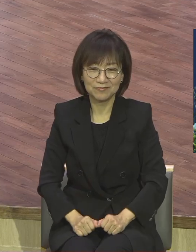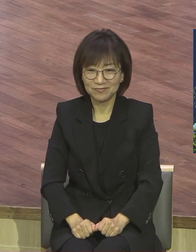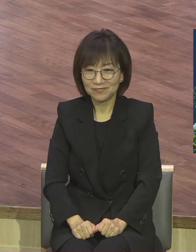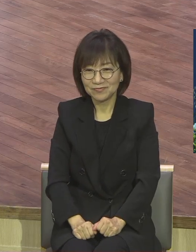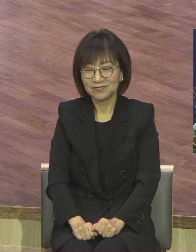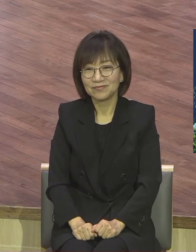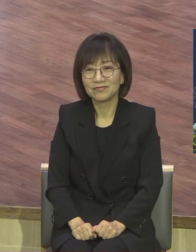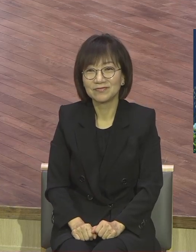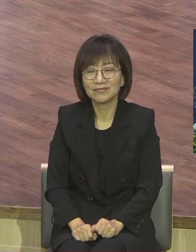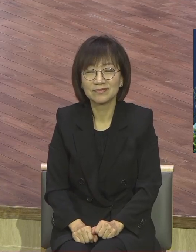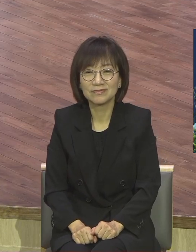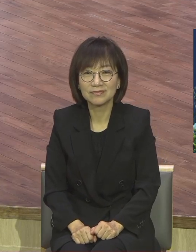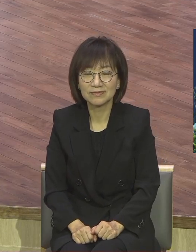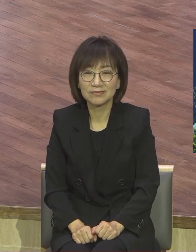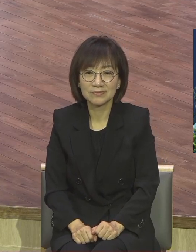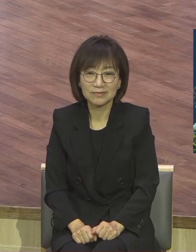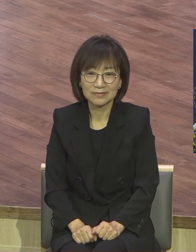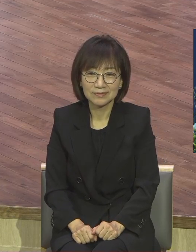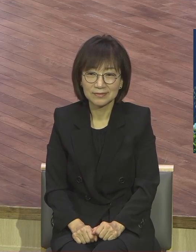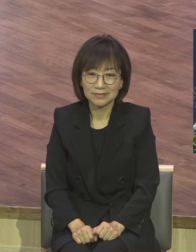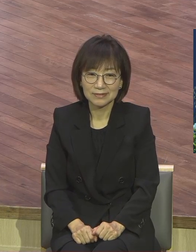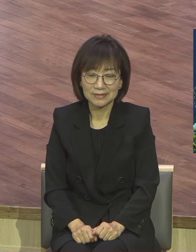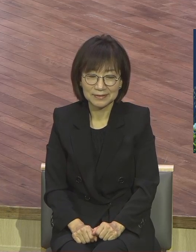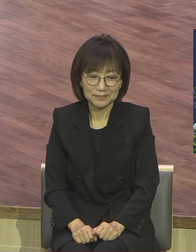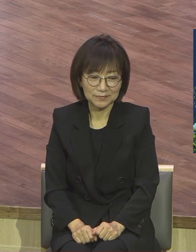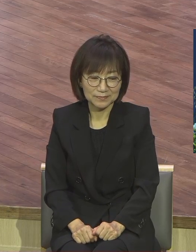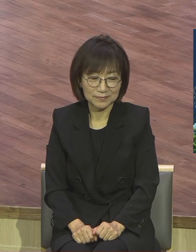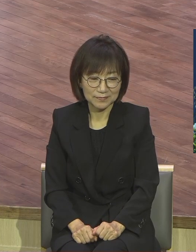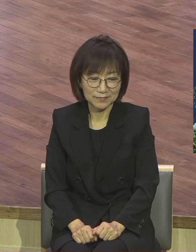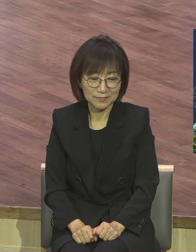자녀는 하나님 자녀만 그래요.